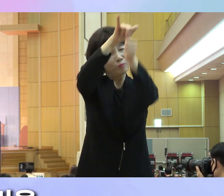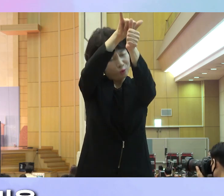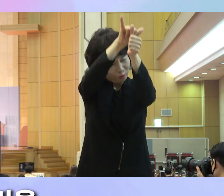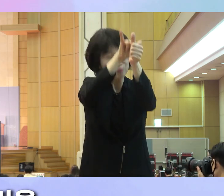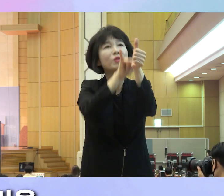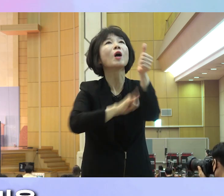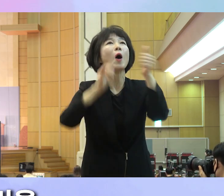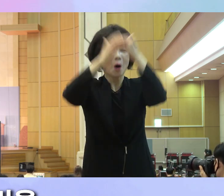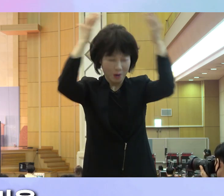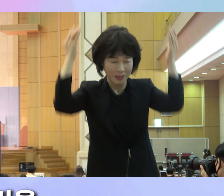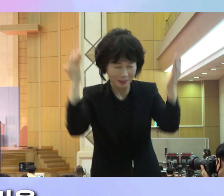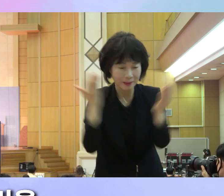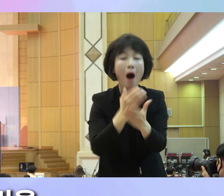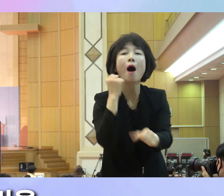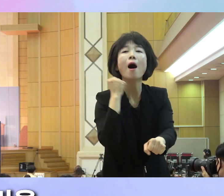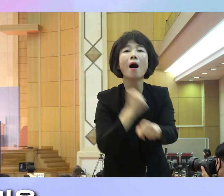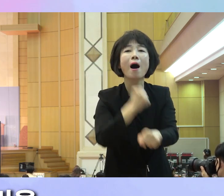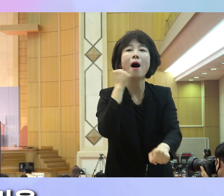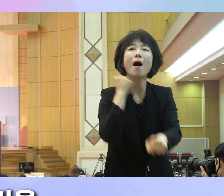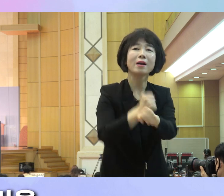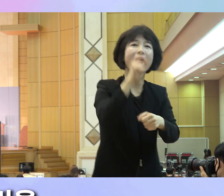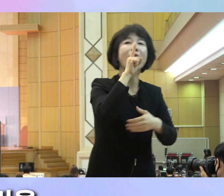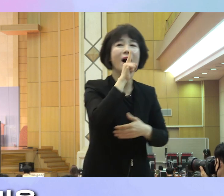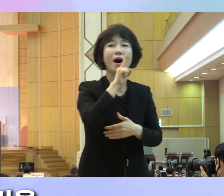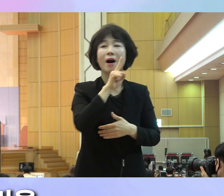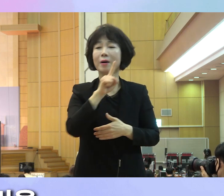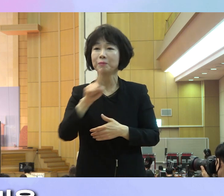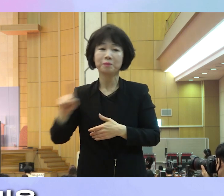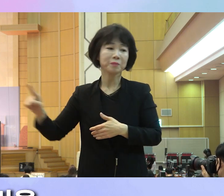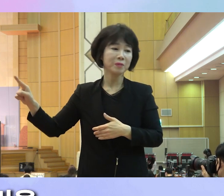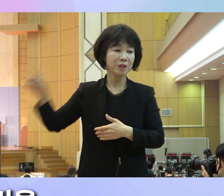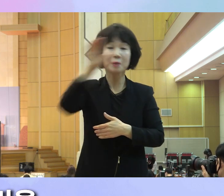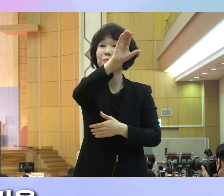자리에서 충성을 다하라.